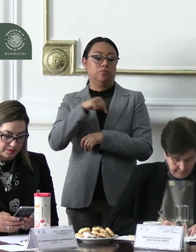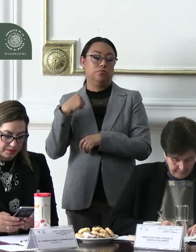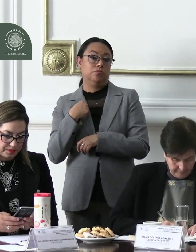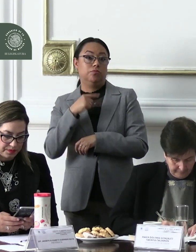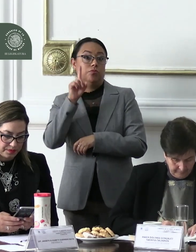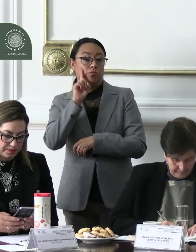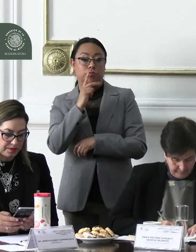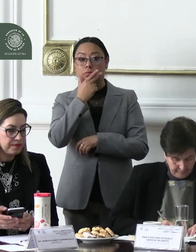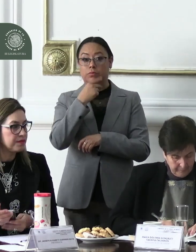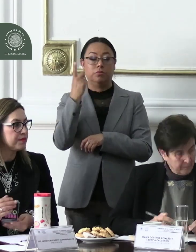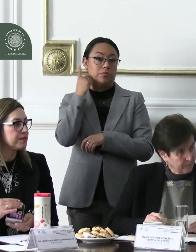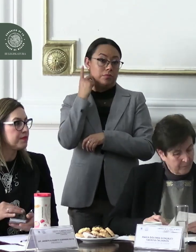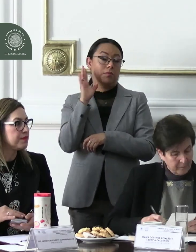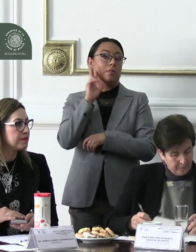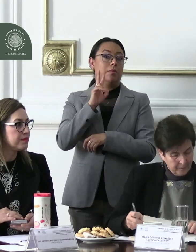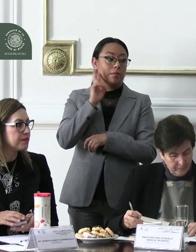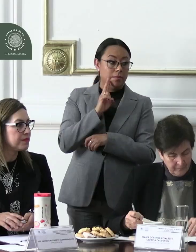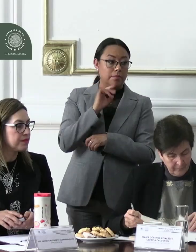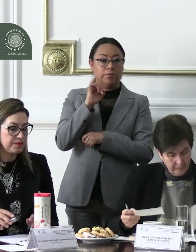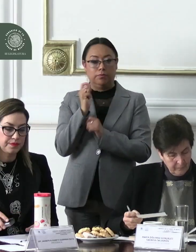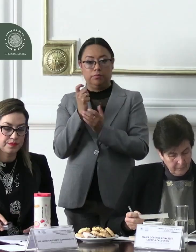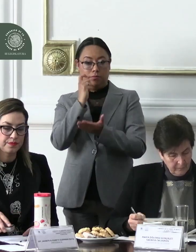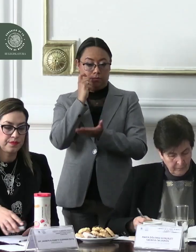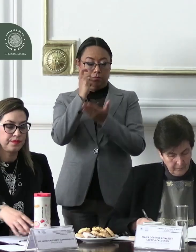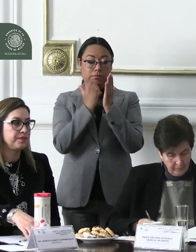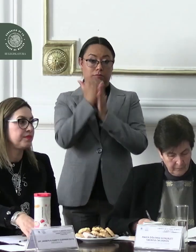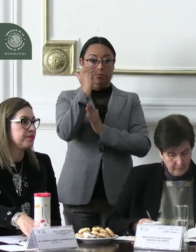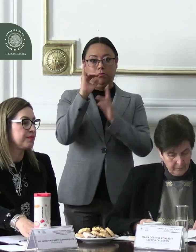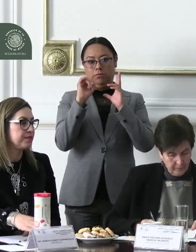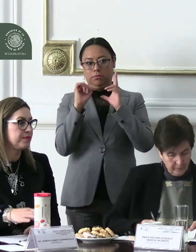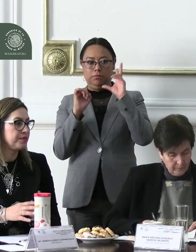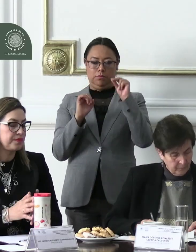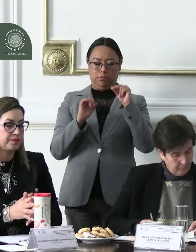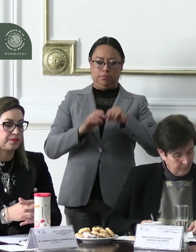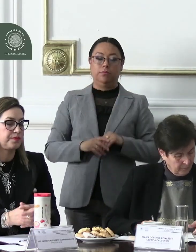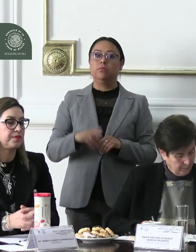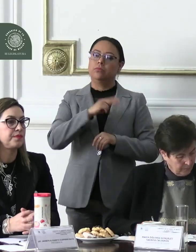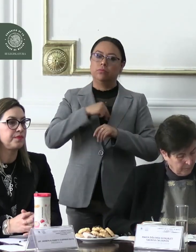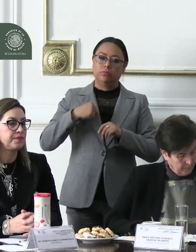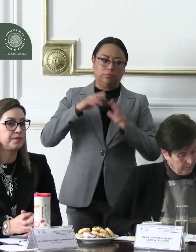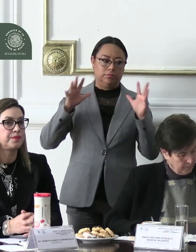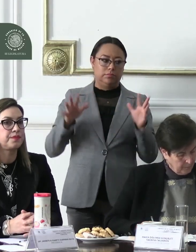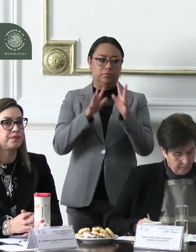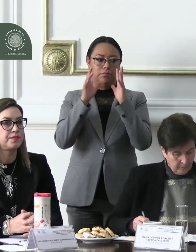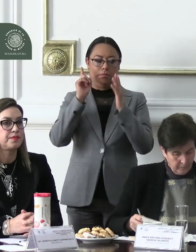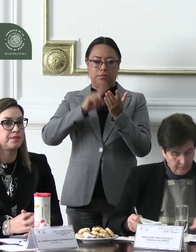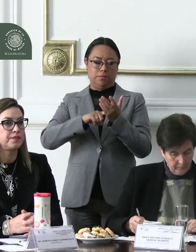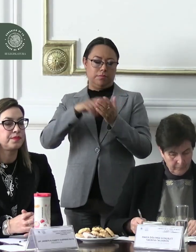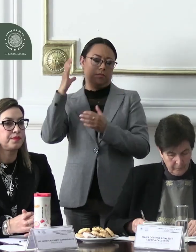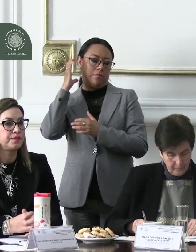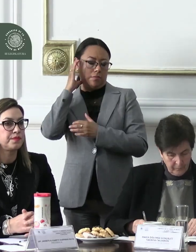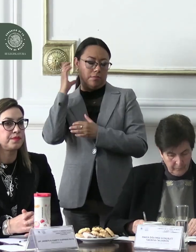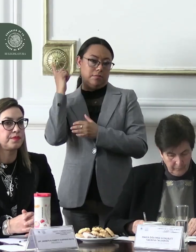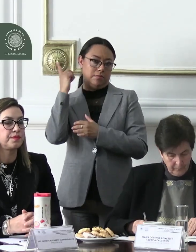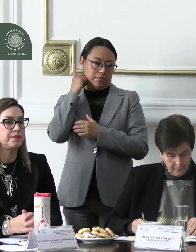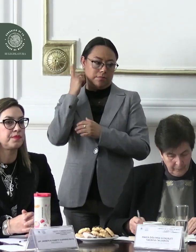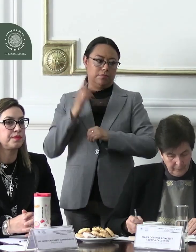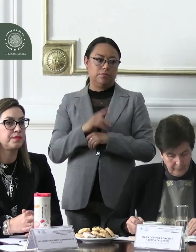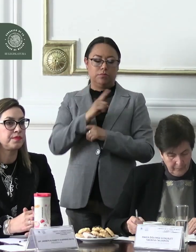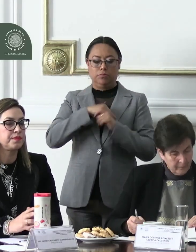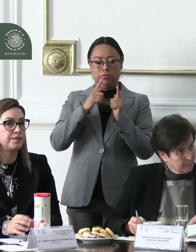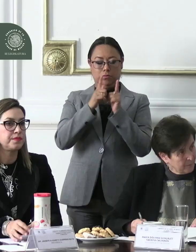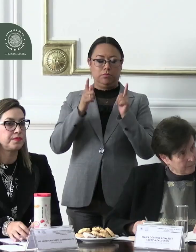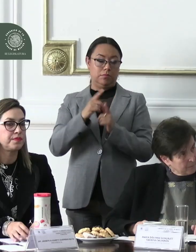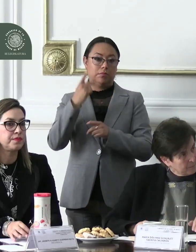estar diciendo si sí se aumenta un presupuesto o no. Vamos a impulsar desde el Congreso de la Ciudad un presupuesto como Partido